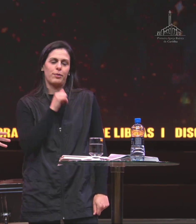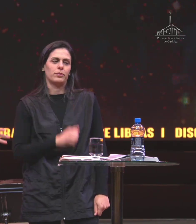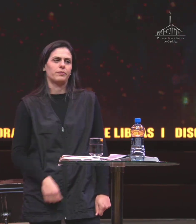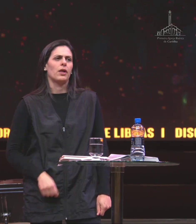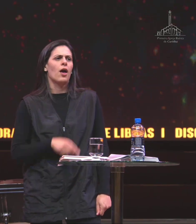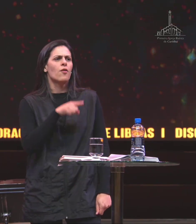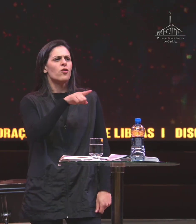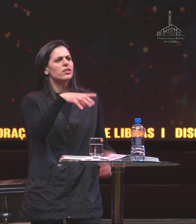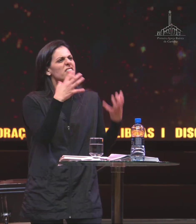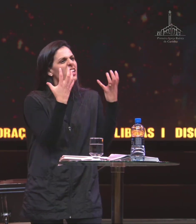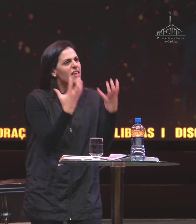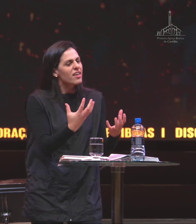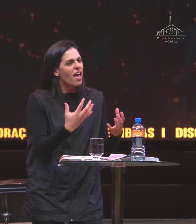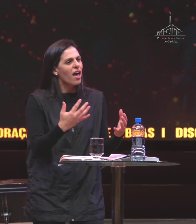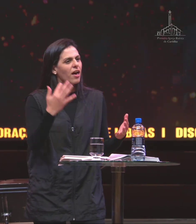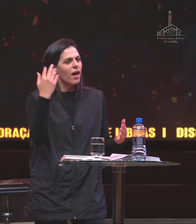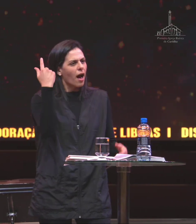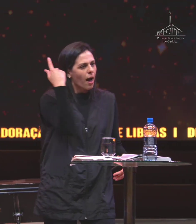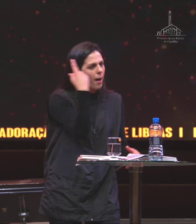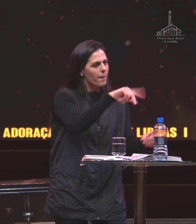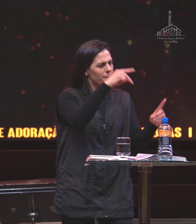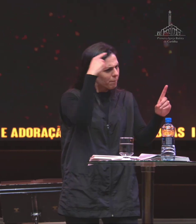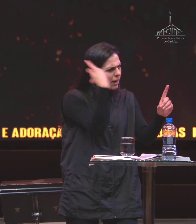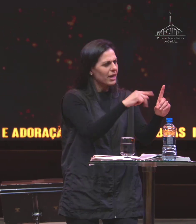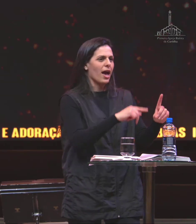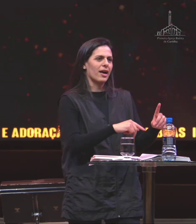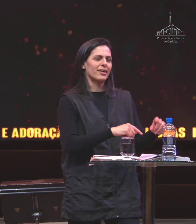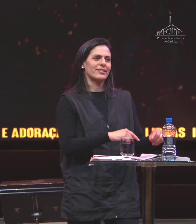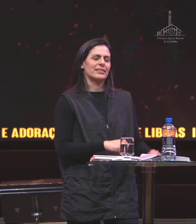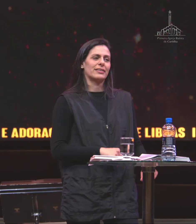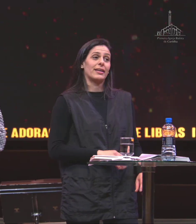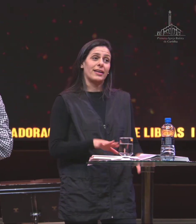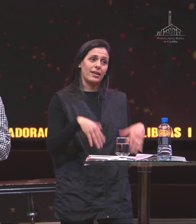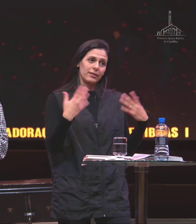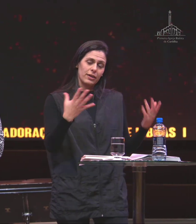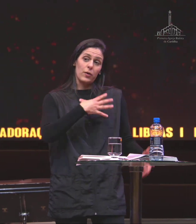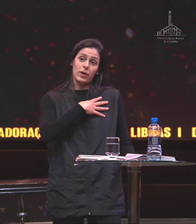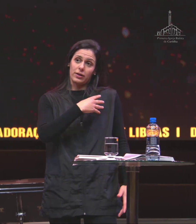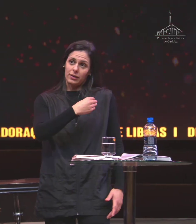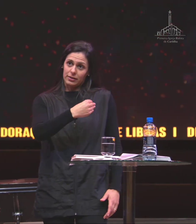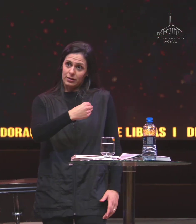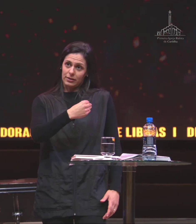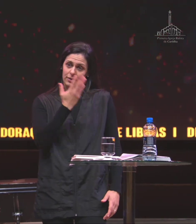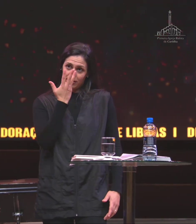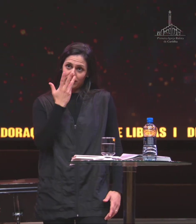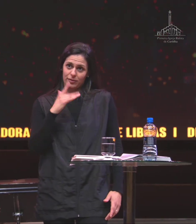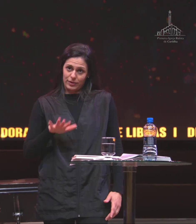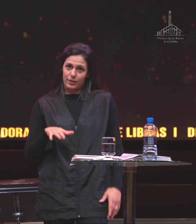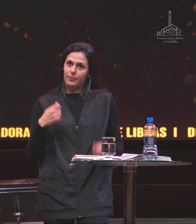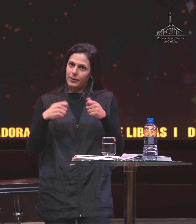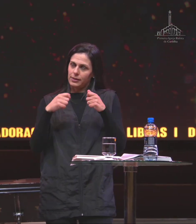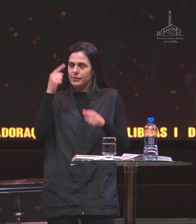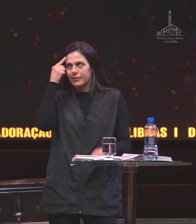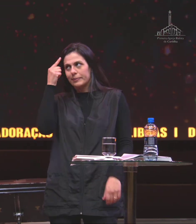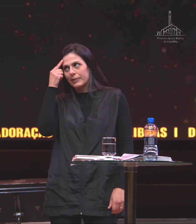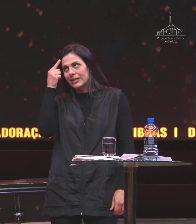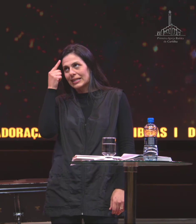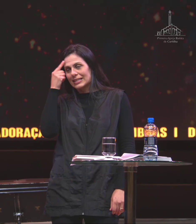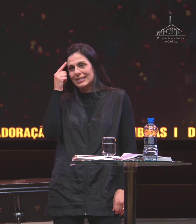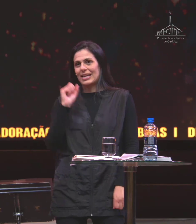que na aplicação em si, né? Porque eu acho muito legal. A gente vai vendo ali que Paulo, ele começa esse